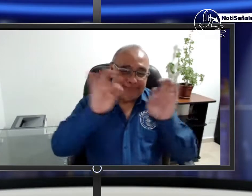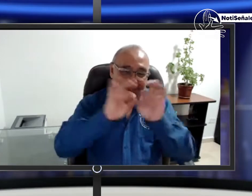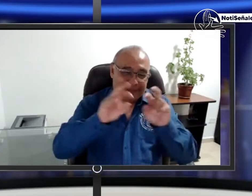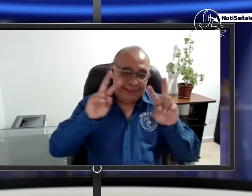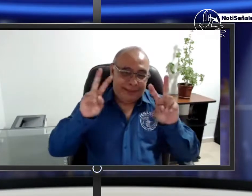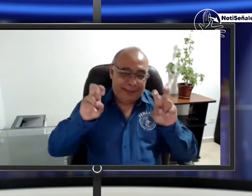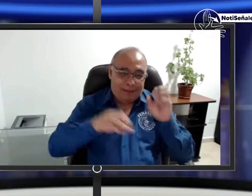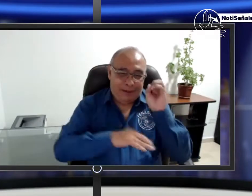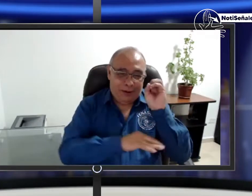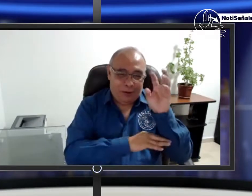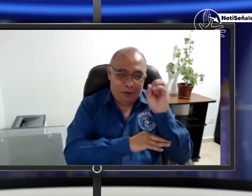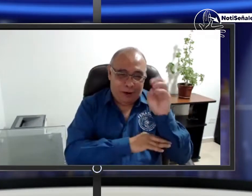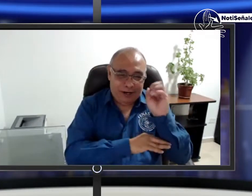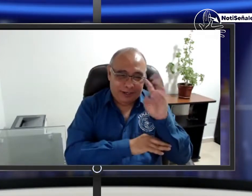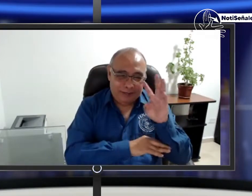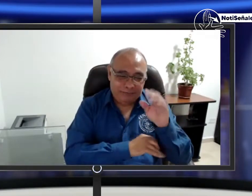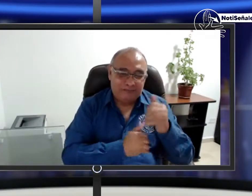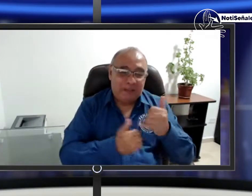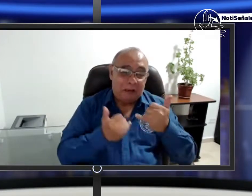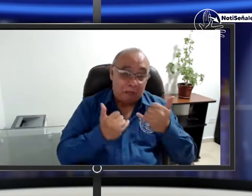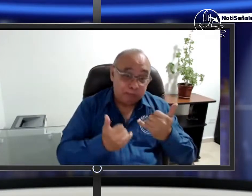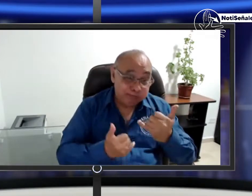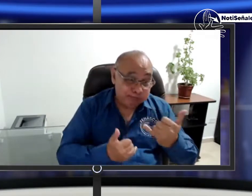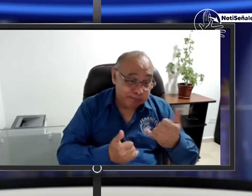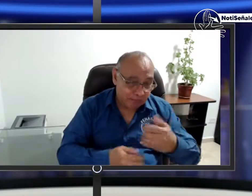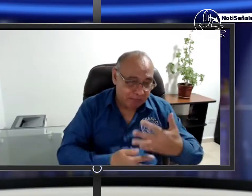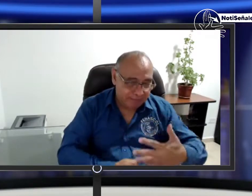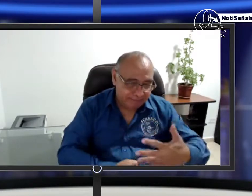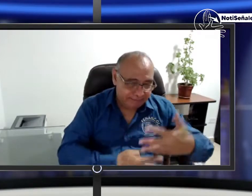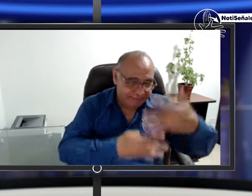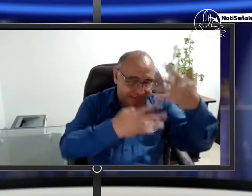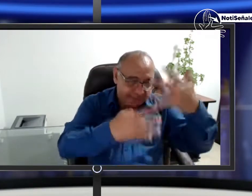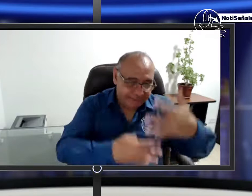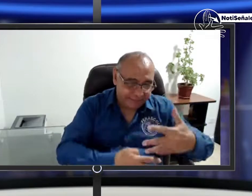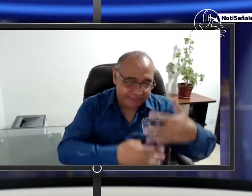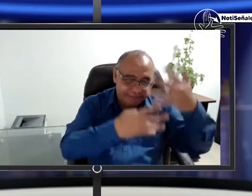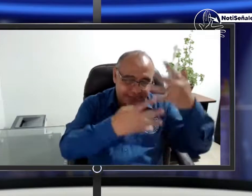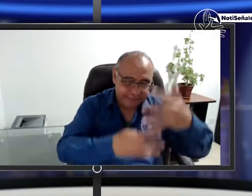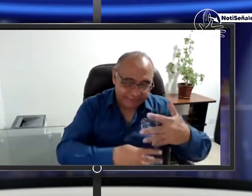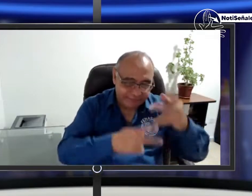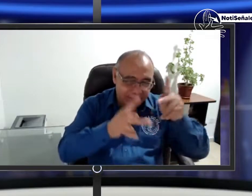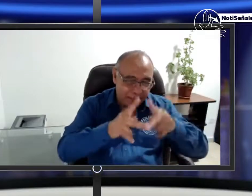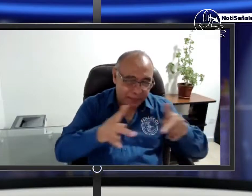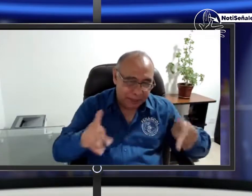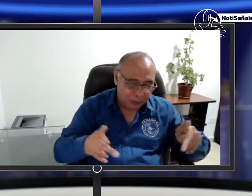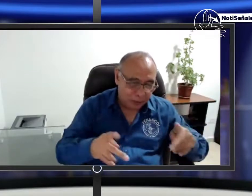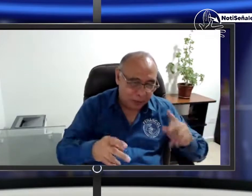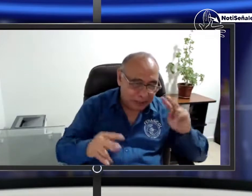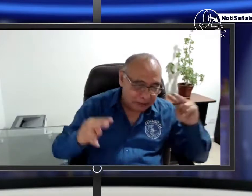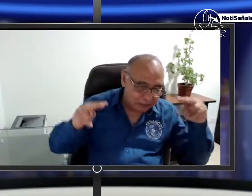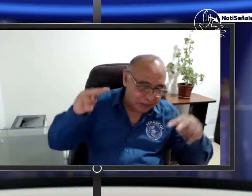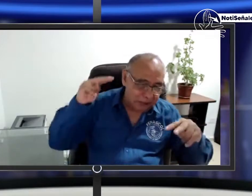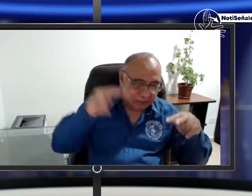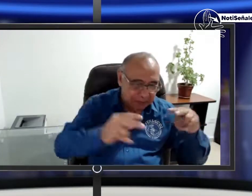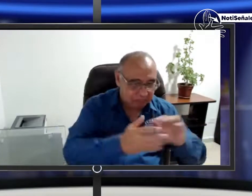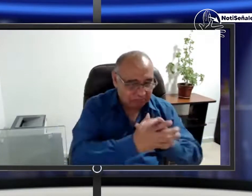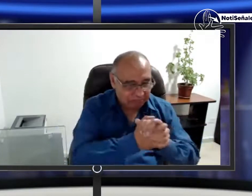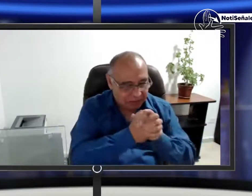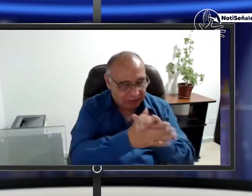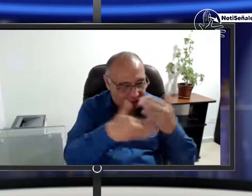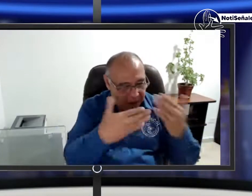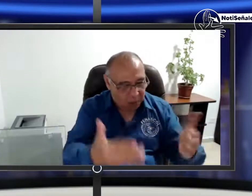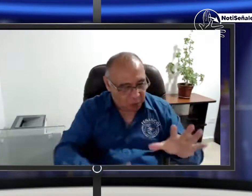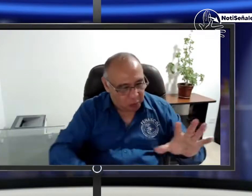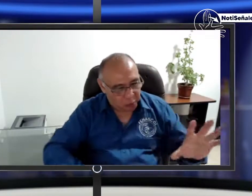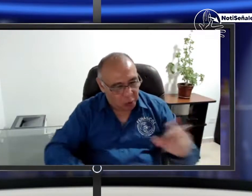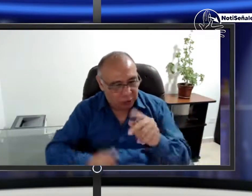wow creo que es importante el tema que acabamos de ver sobre el congreso pero debo mencionar